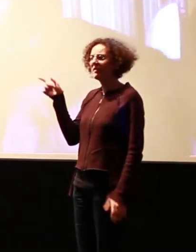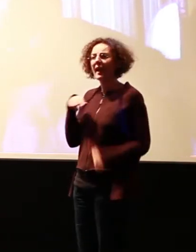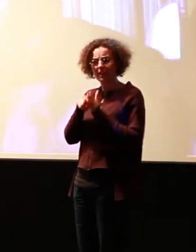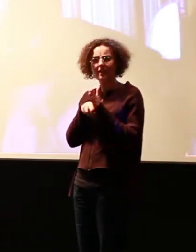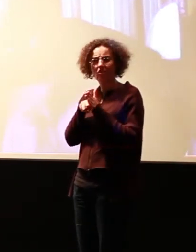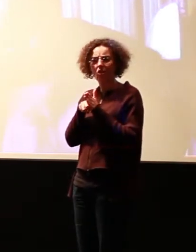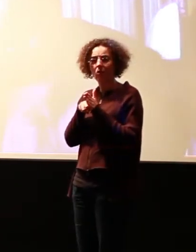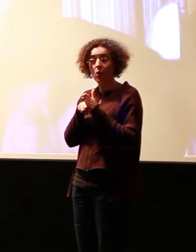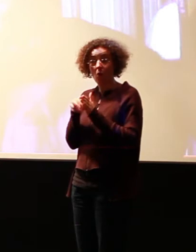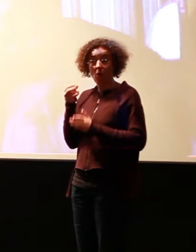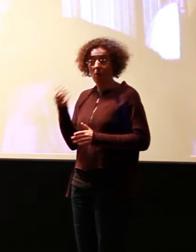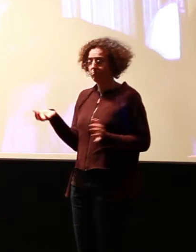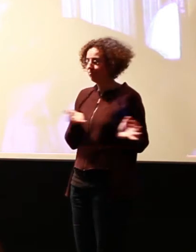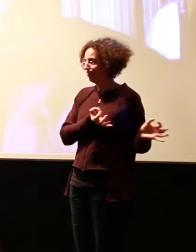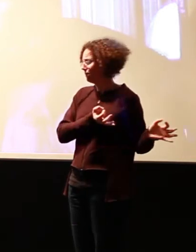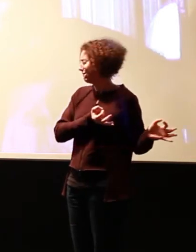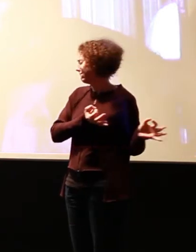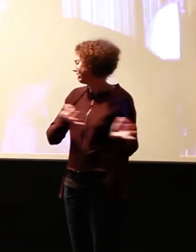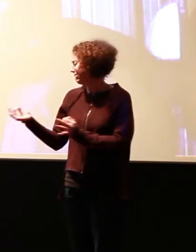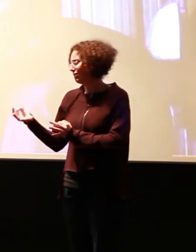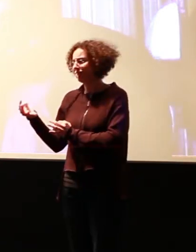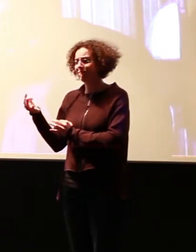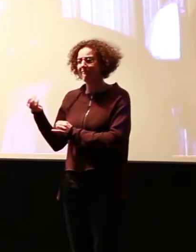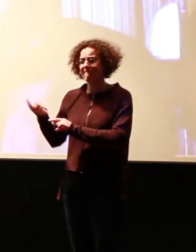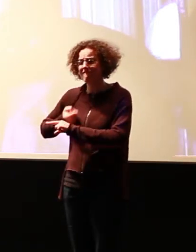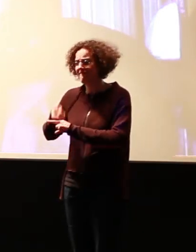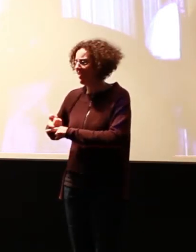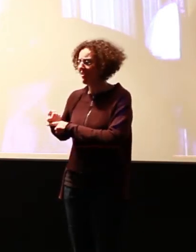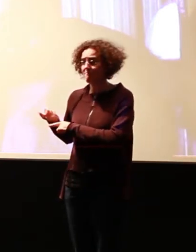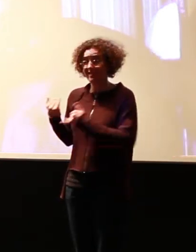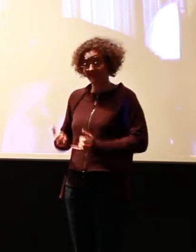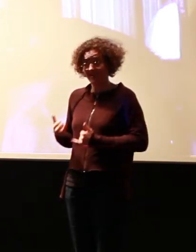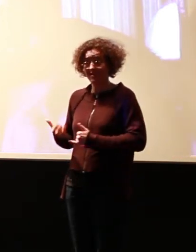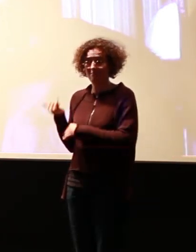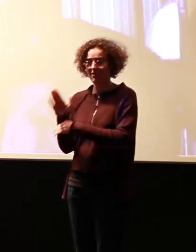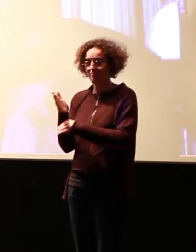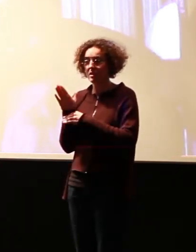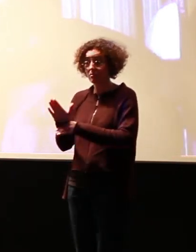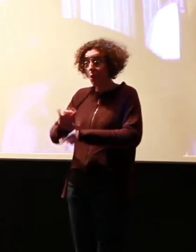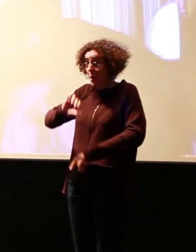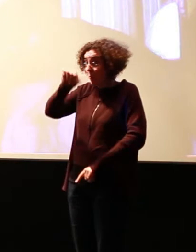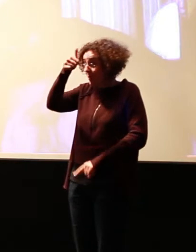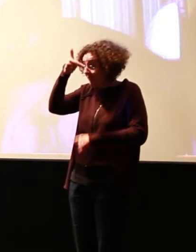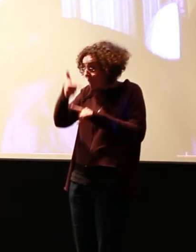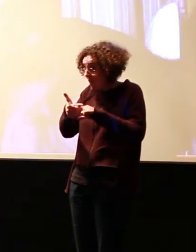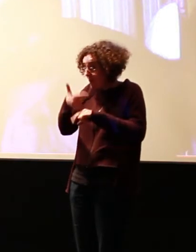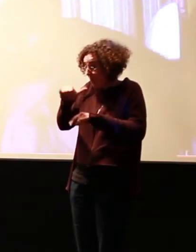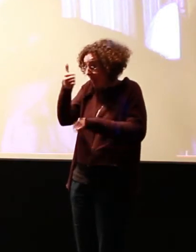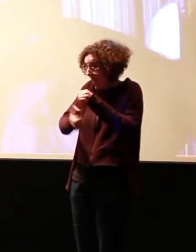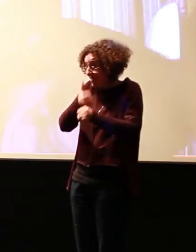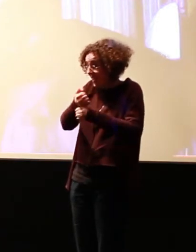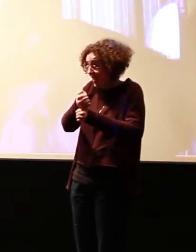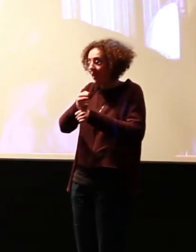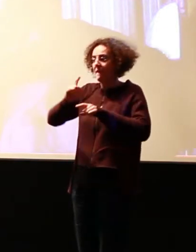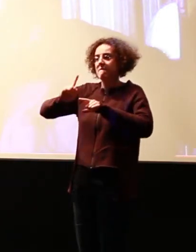qu'il a été avec nous dès la toute première édition du festival où on avait présenté son film Le Fleuve. C'est quelqu'un